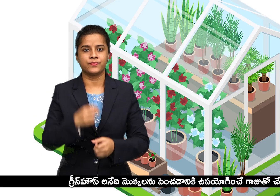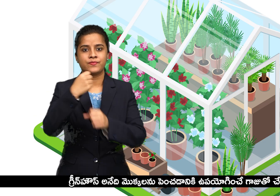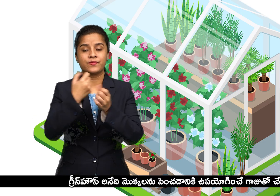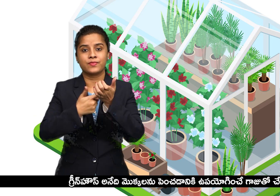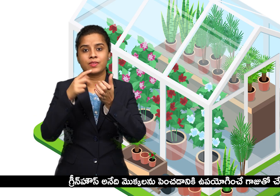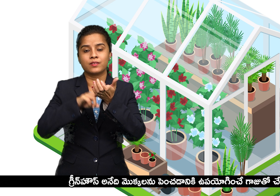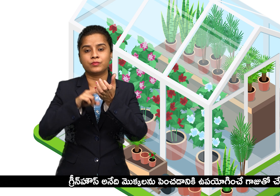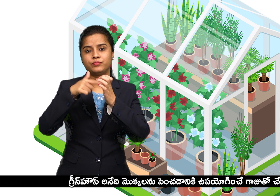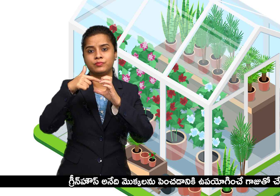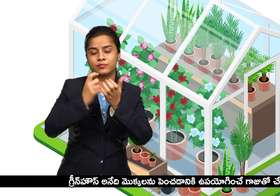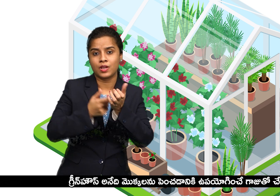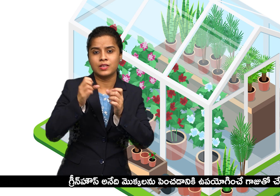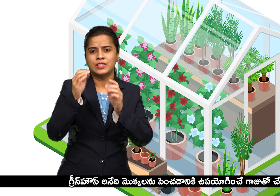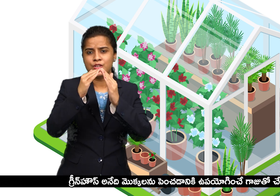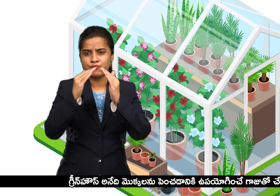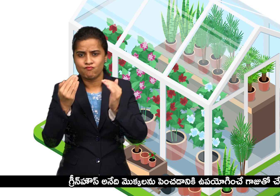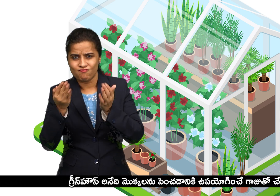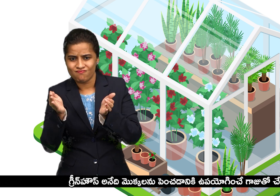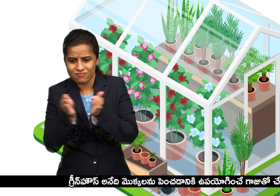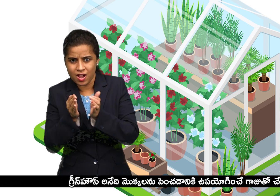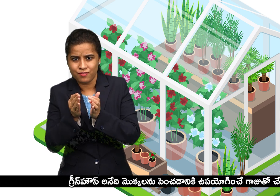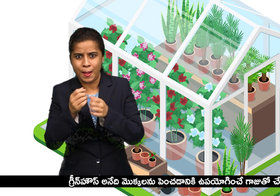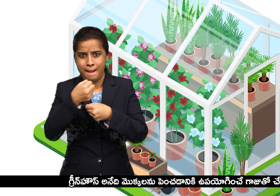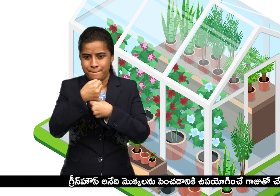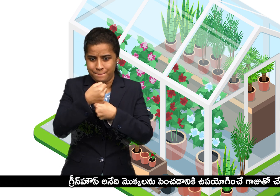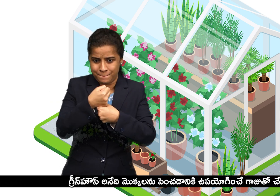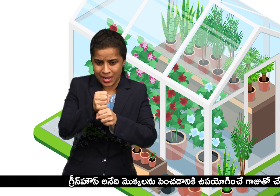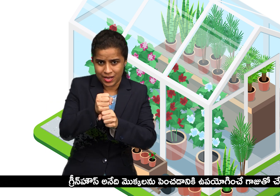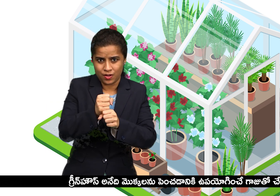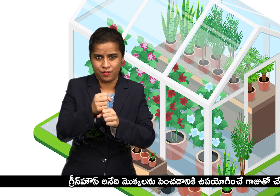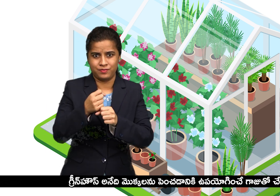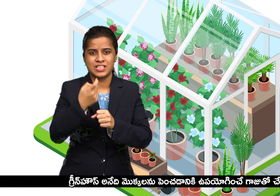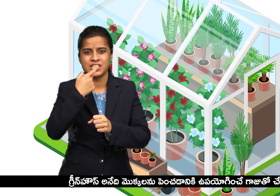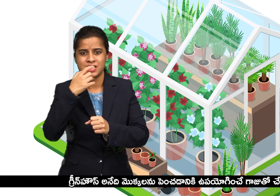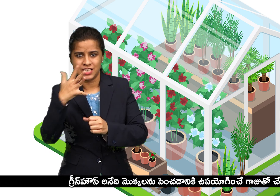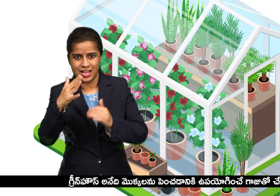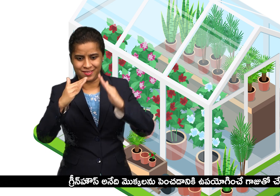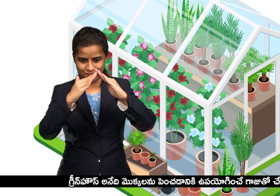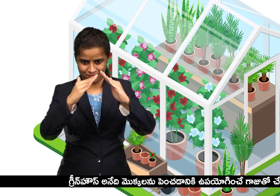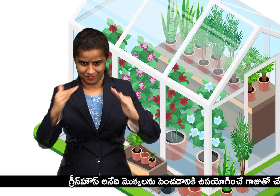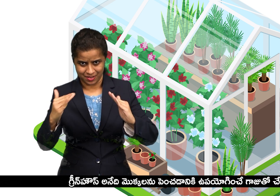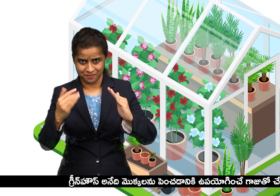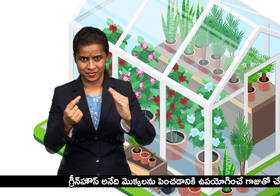గ్రీన్హౌస్ అనేది మొక్కలను పెంచడానికి ఉపయోగించే గాజుతో చేసిన చిన్న ఇల్లు.